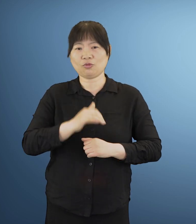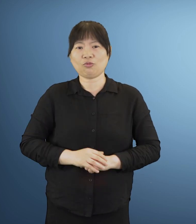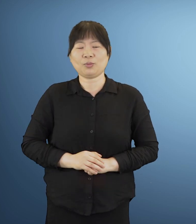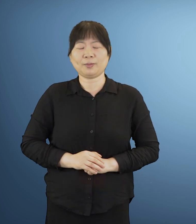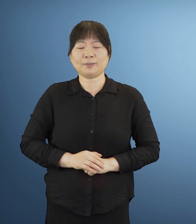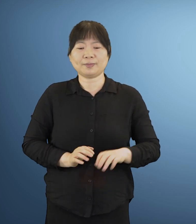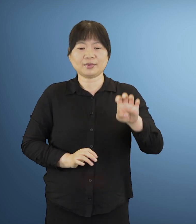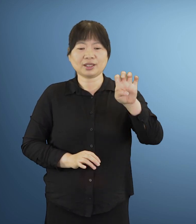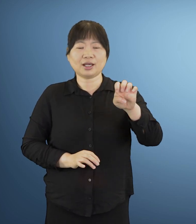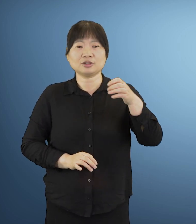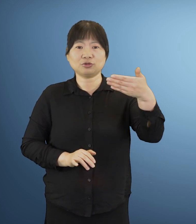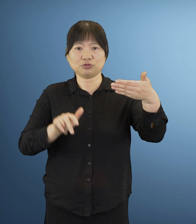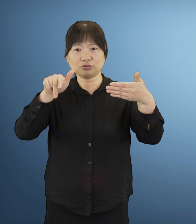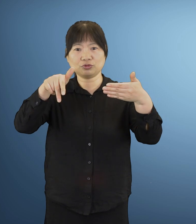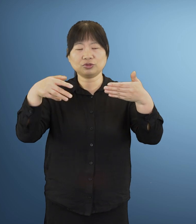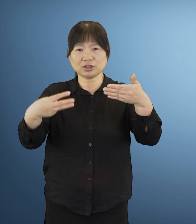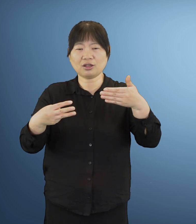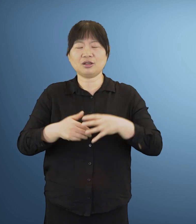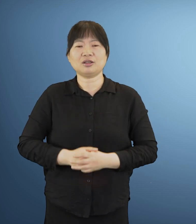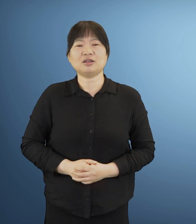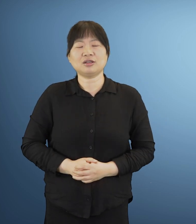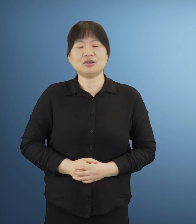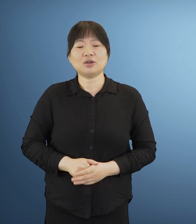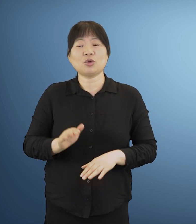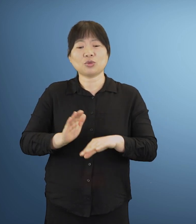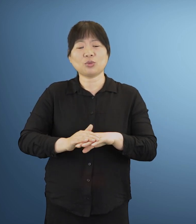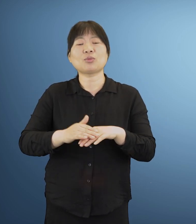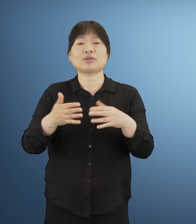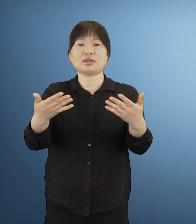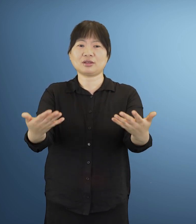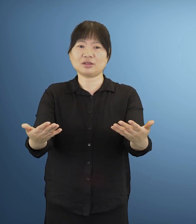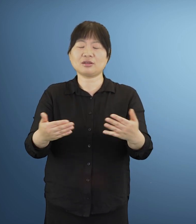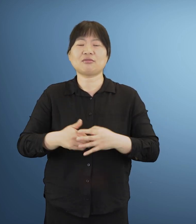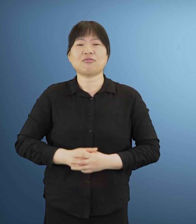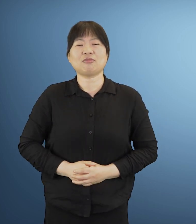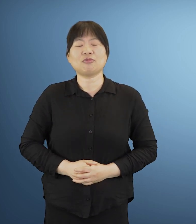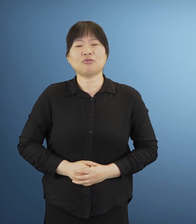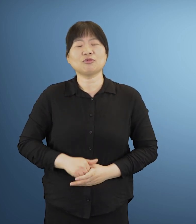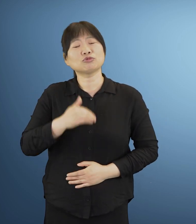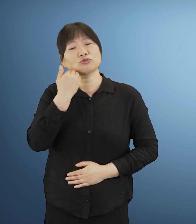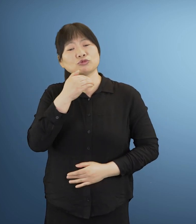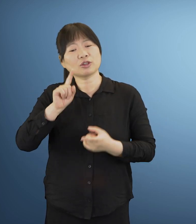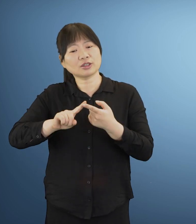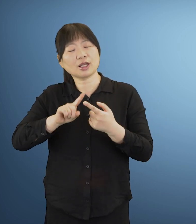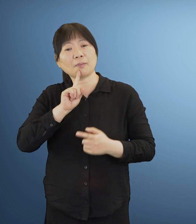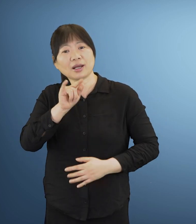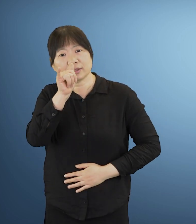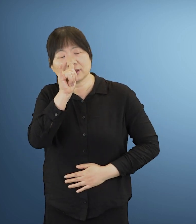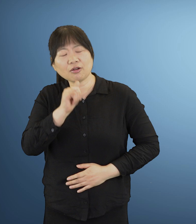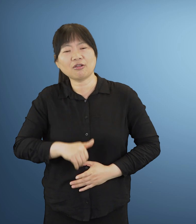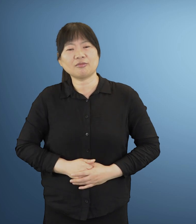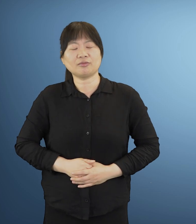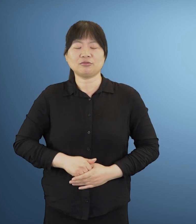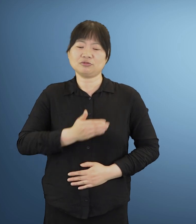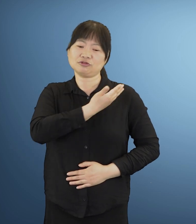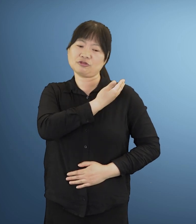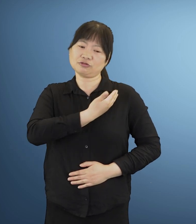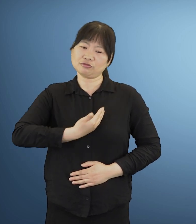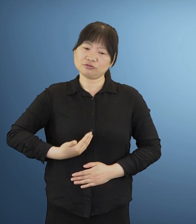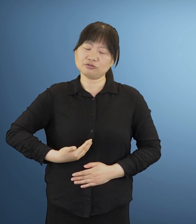49절 제가 읽습니다. 손을 내밀어 누굴 가리켰죠? 제자들.